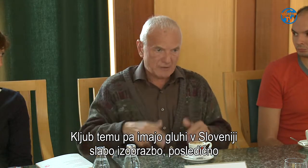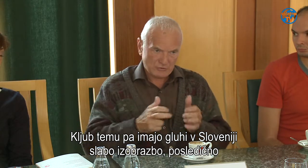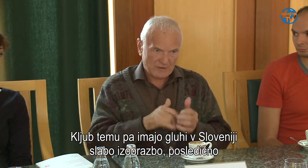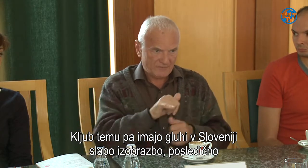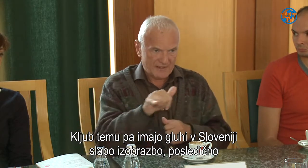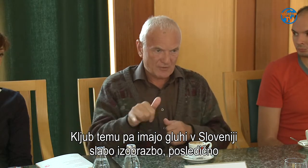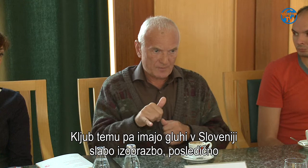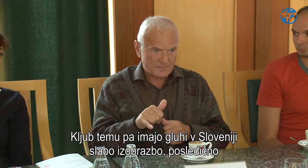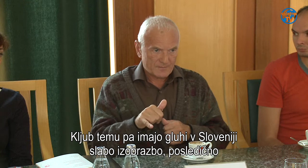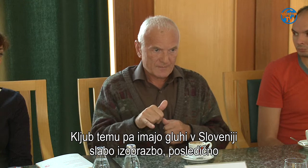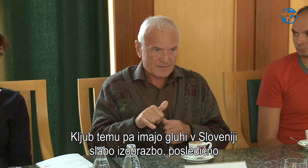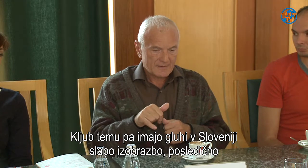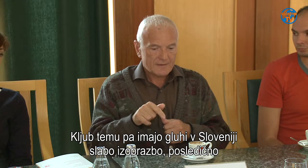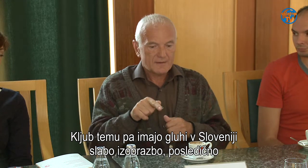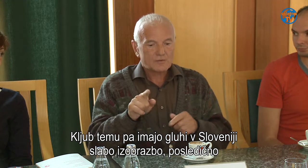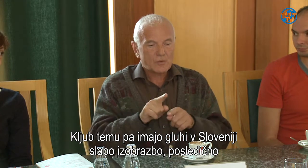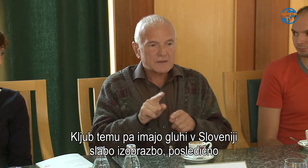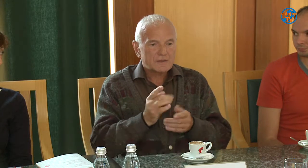imajo gluhi v Sloveniji slabo izobrazbo.